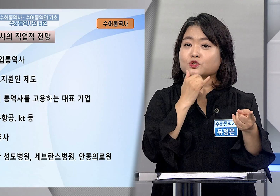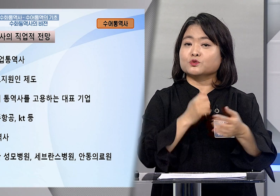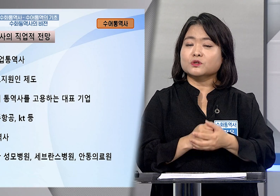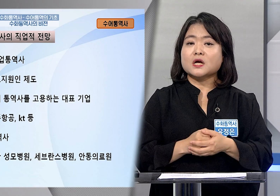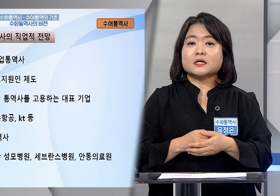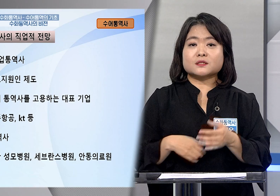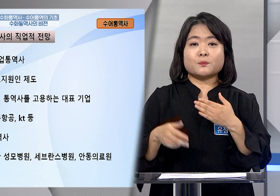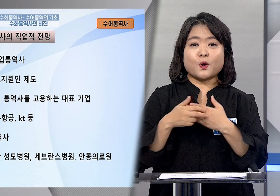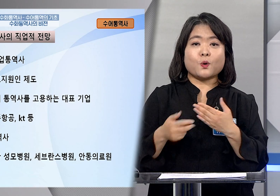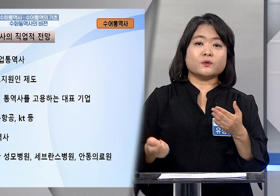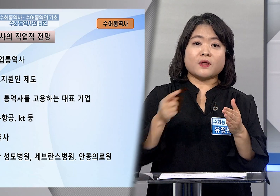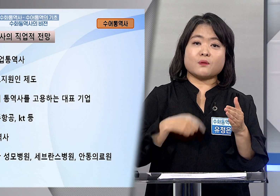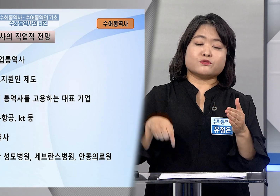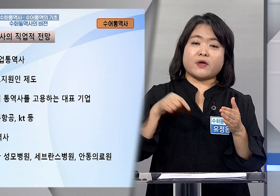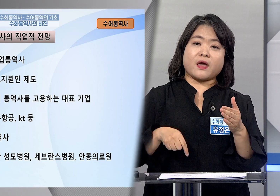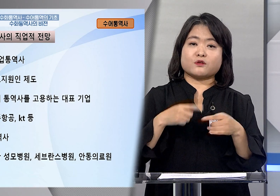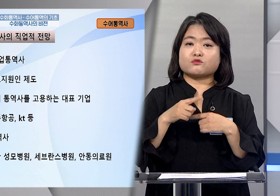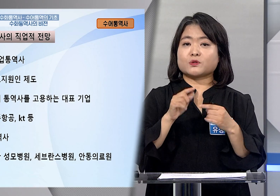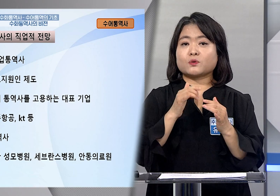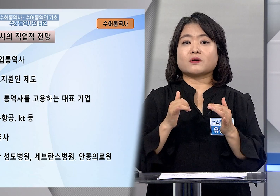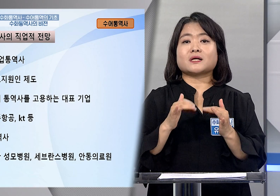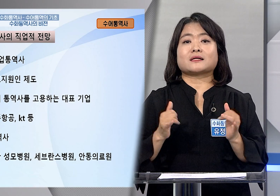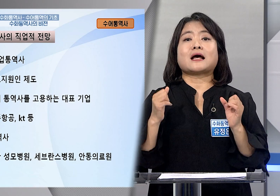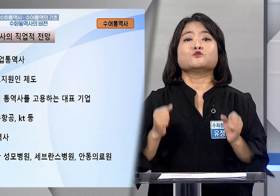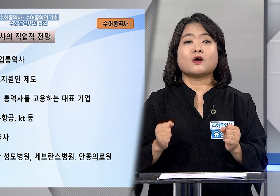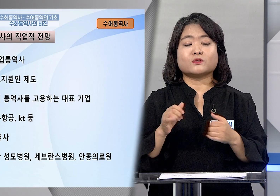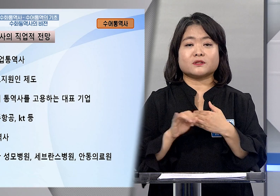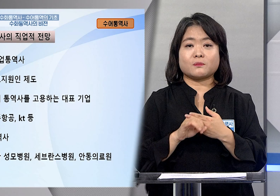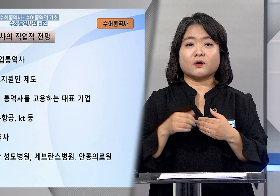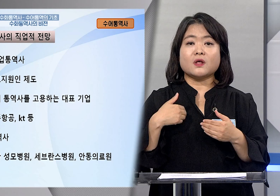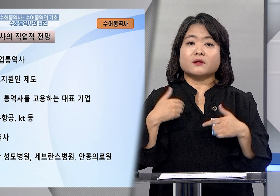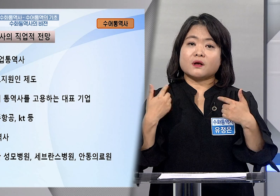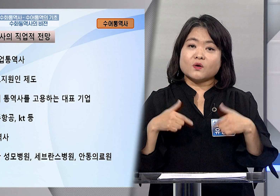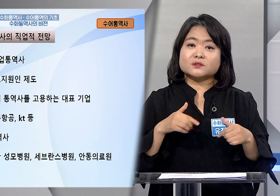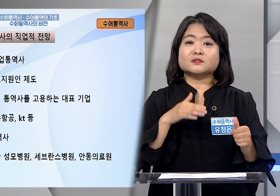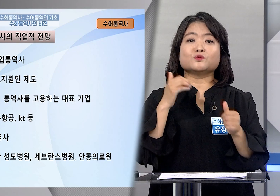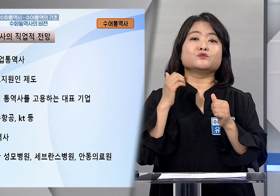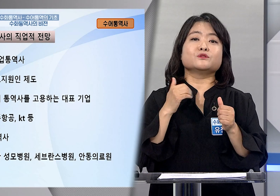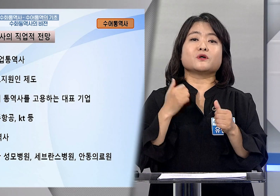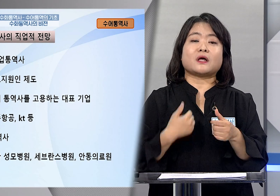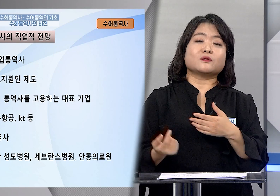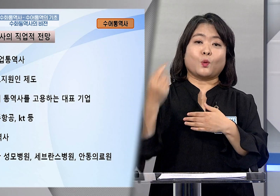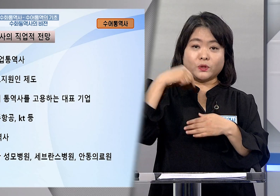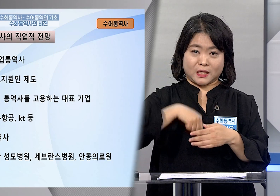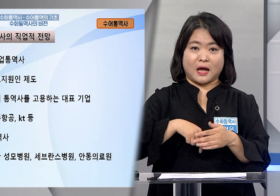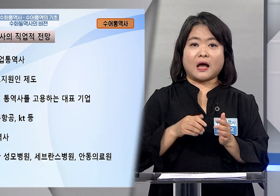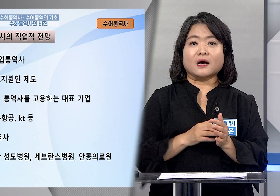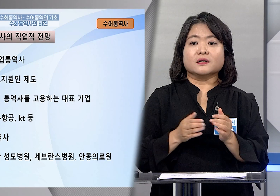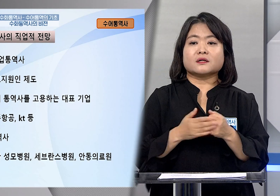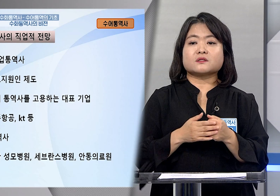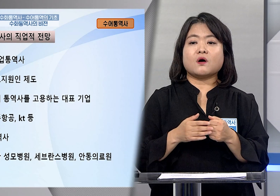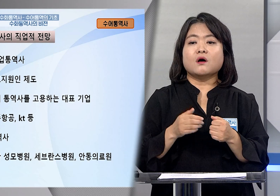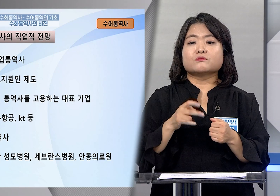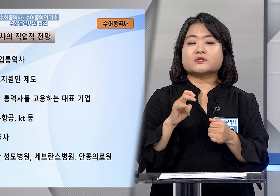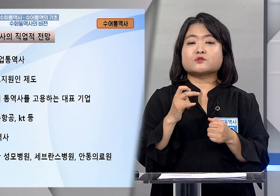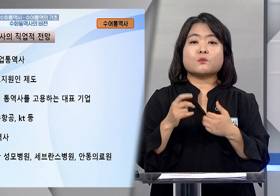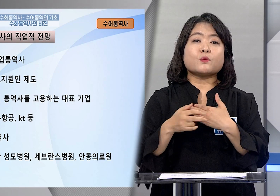있고, 그래서 병원 내부에 수화통역사가 상주하고 있다면 내가 언제든지 부르면 나한테 오니까, 그래서 부산